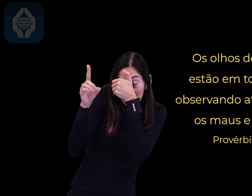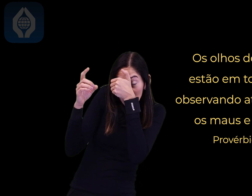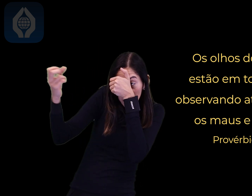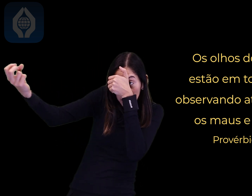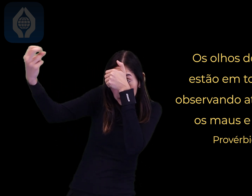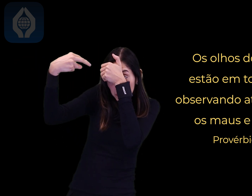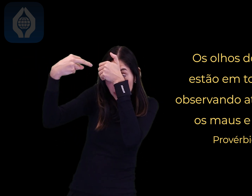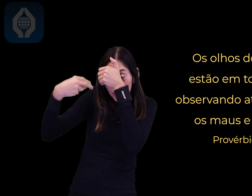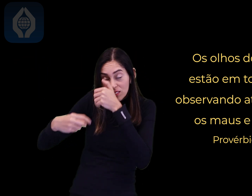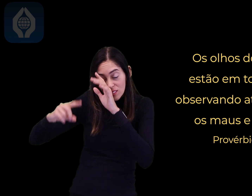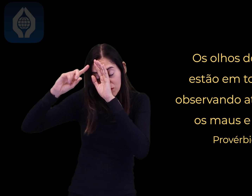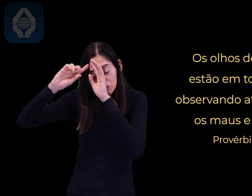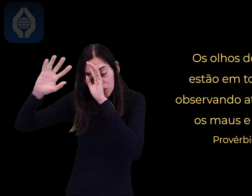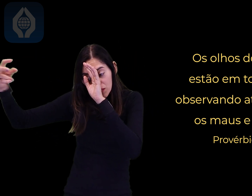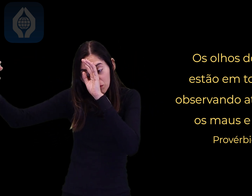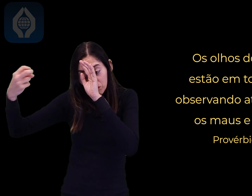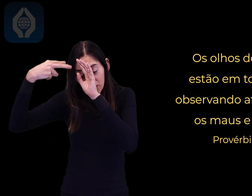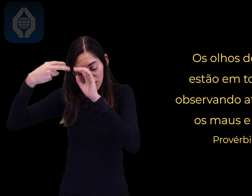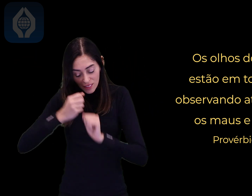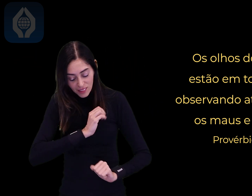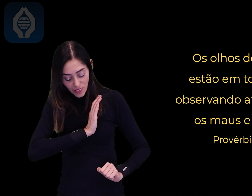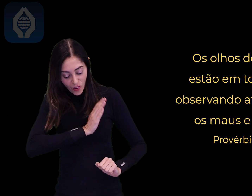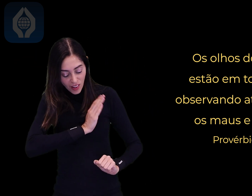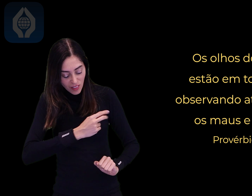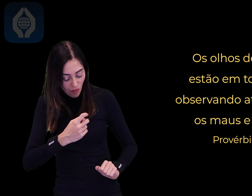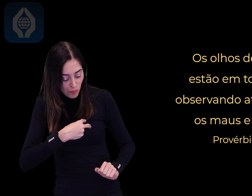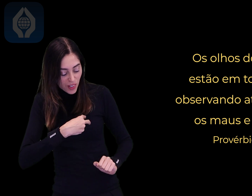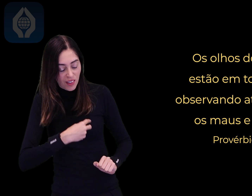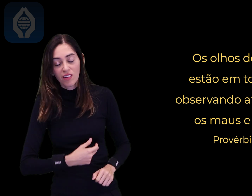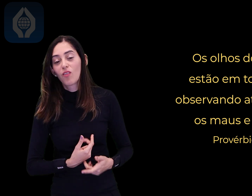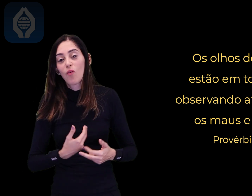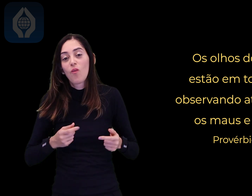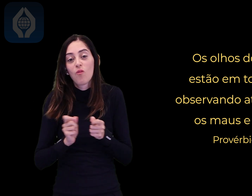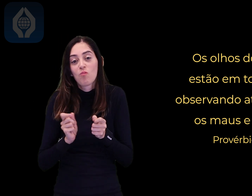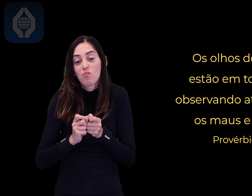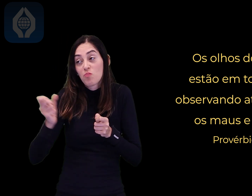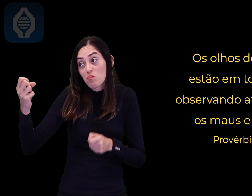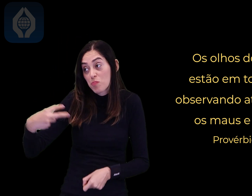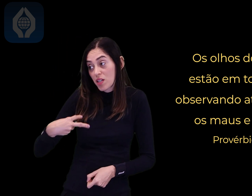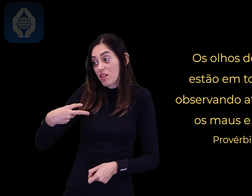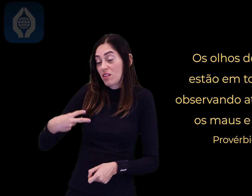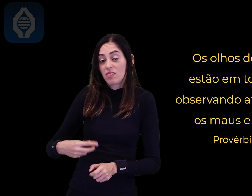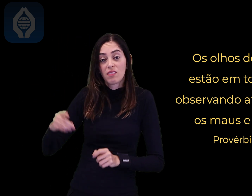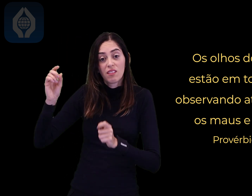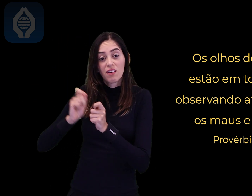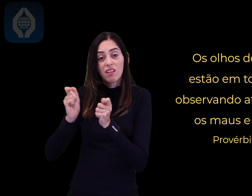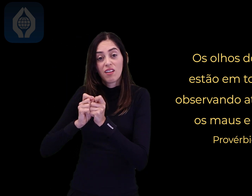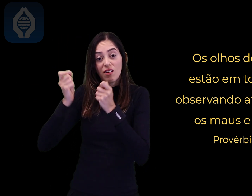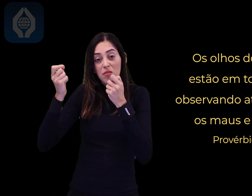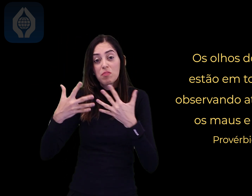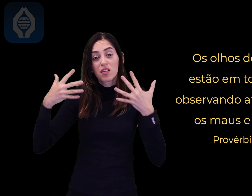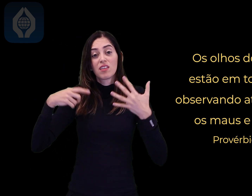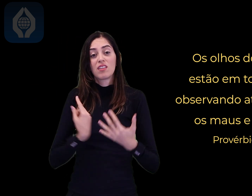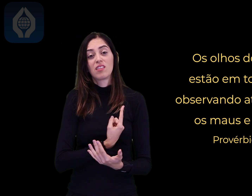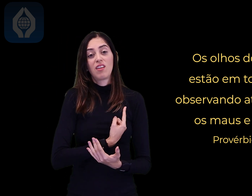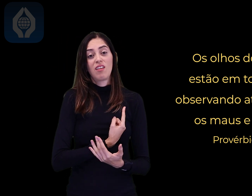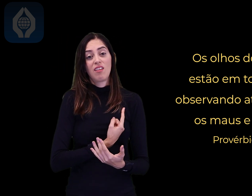tudo o que pensamos, dissemos e fizemos. Ele é o nosso Criador. Ele é o dono de todas as pessoas